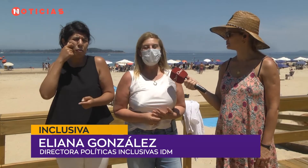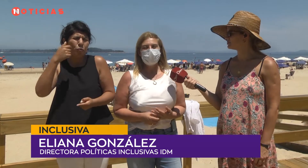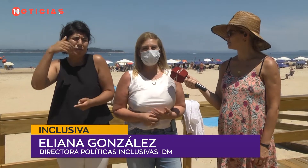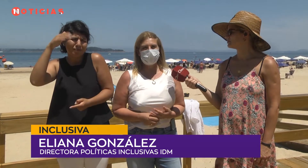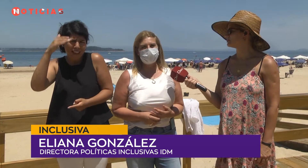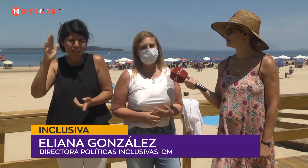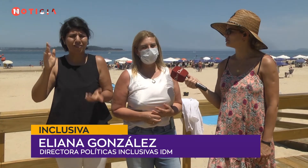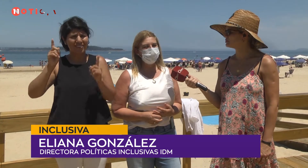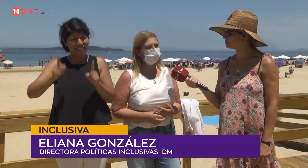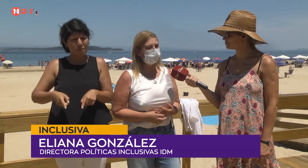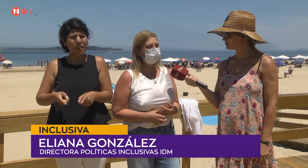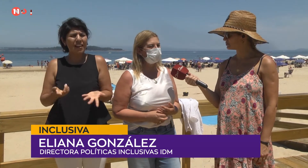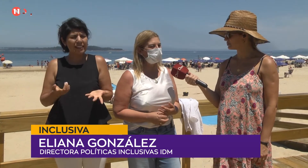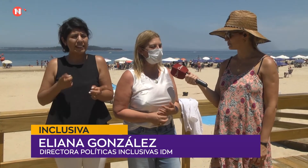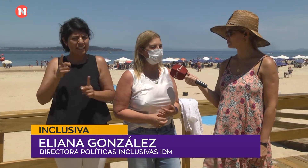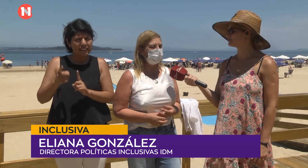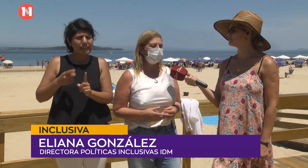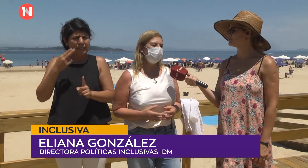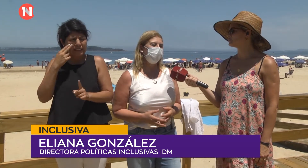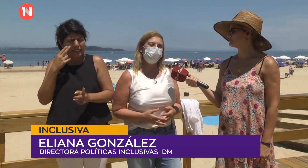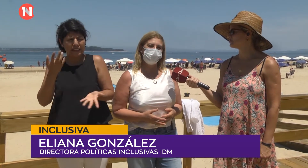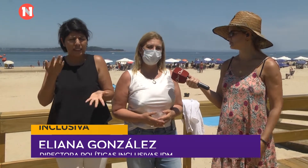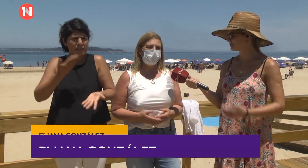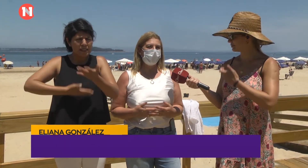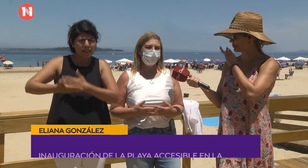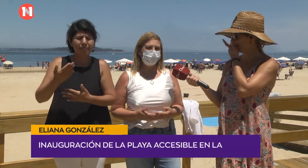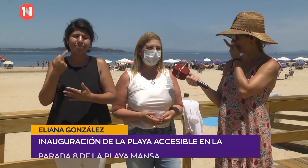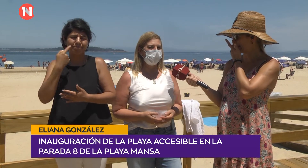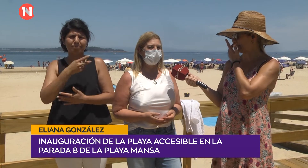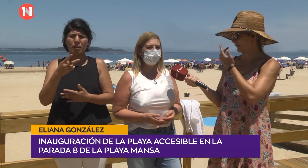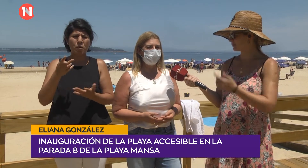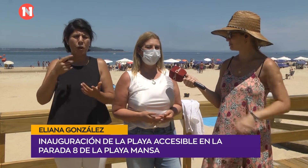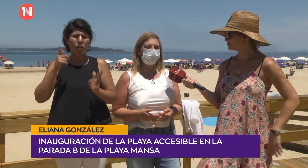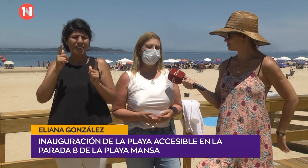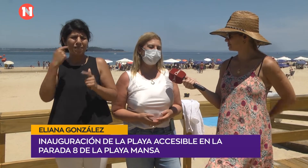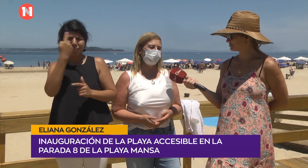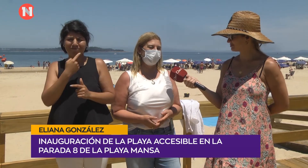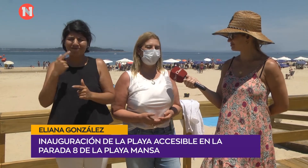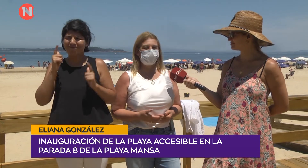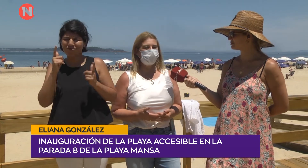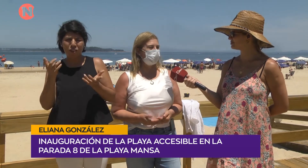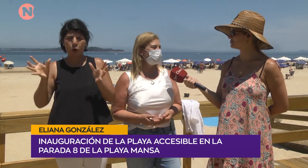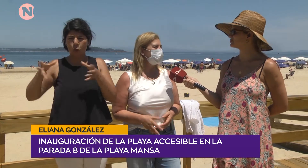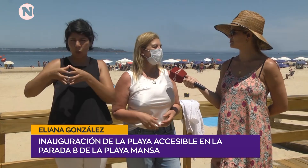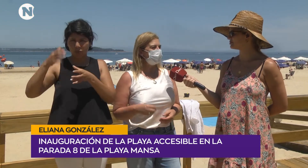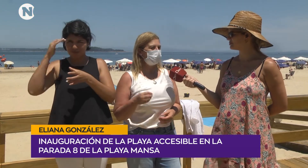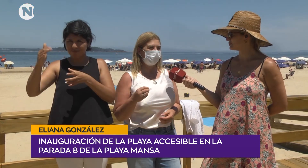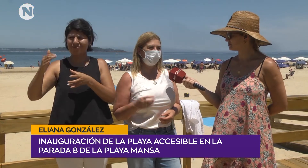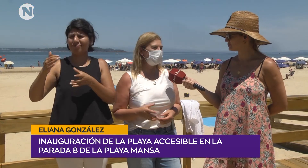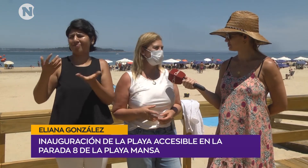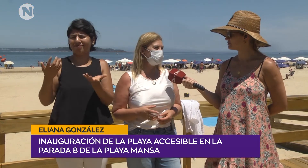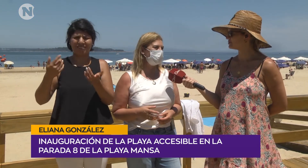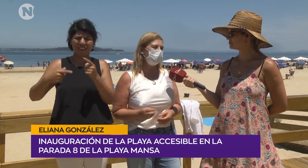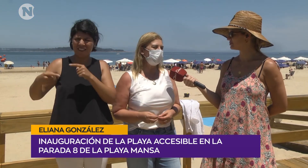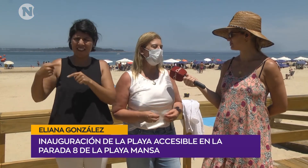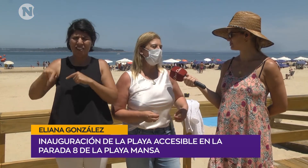mayores con muchas dificultades, y verlos disfrutar, ver el equipo multidisciplinario trabajando desde que